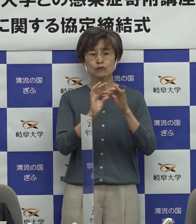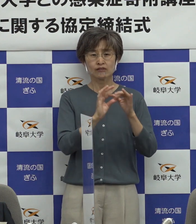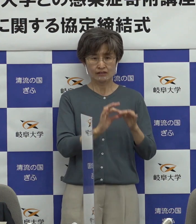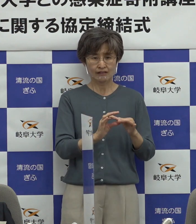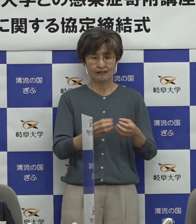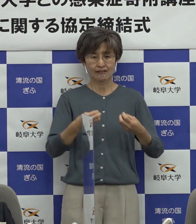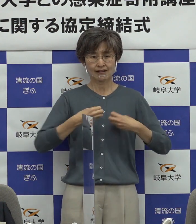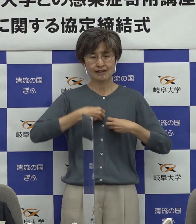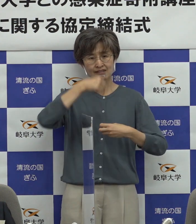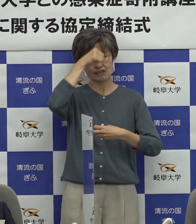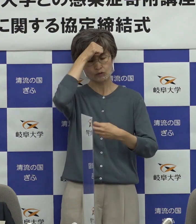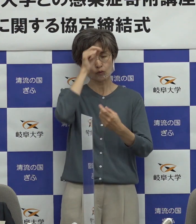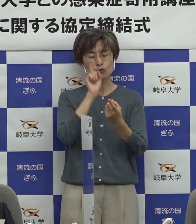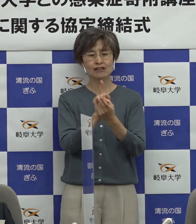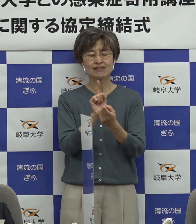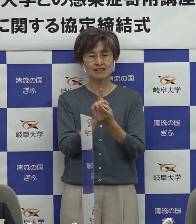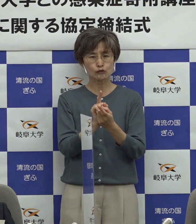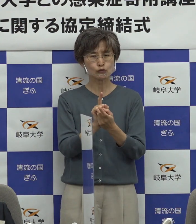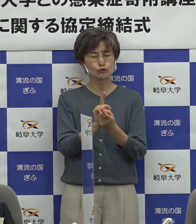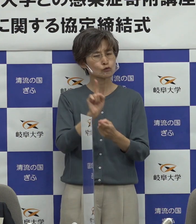に、